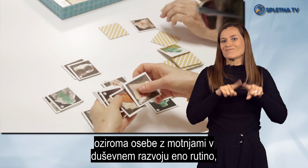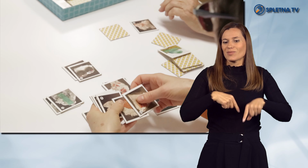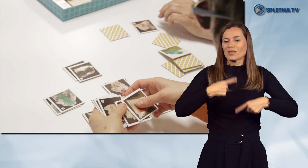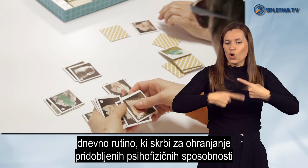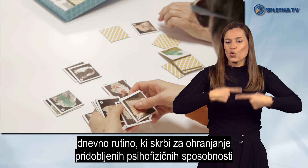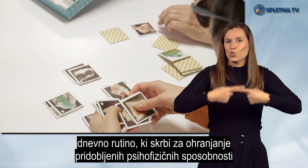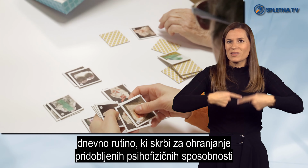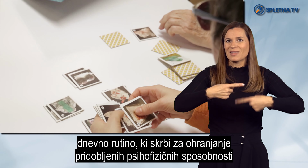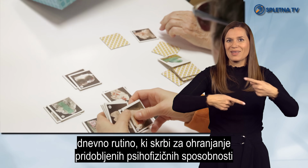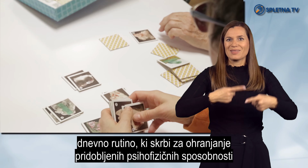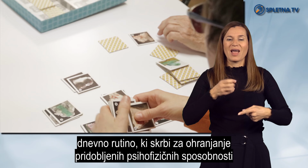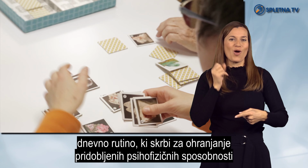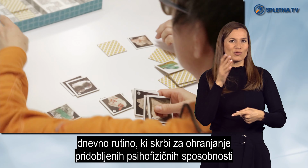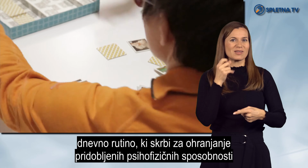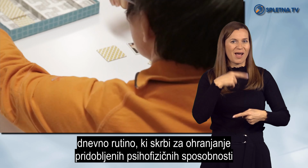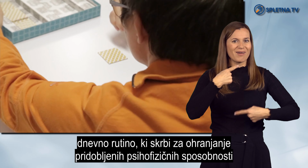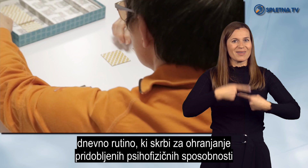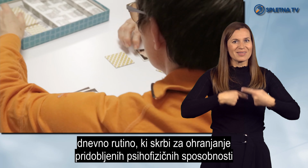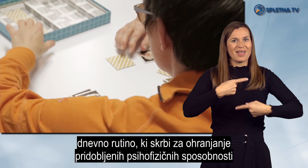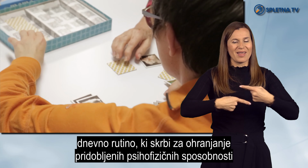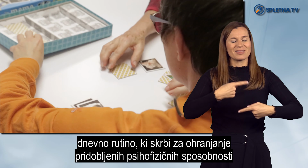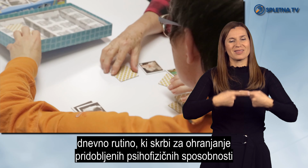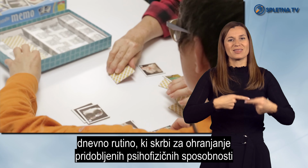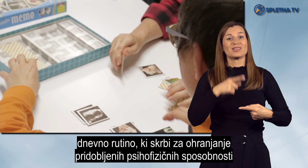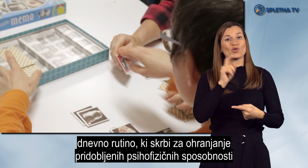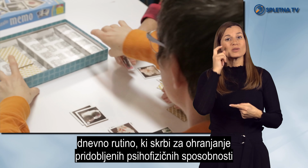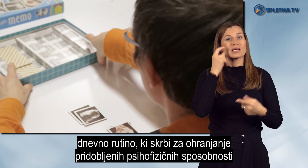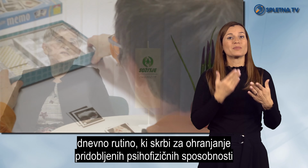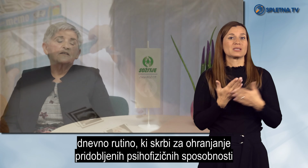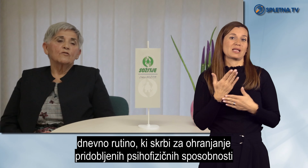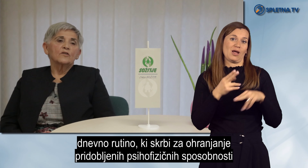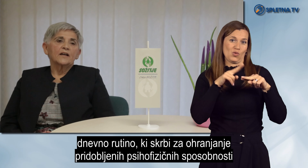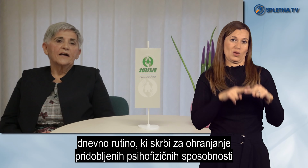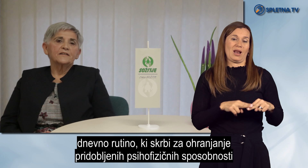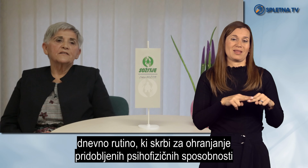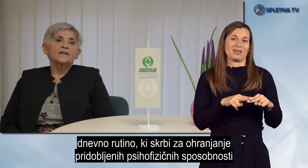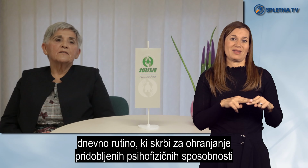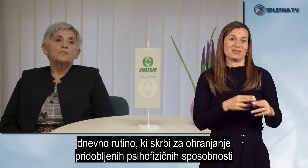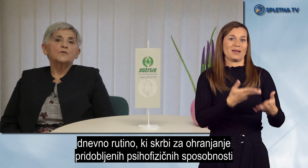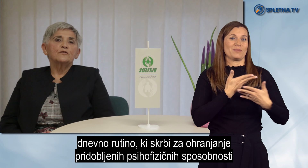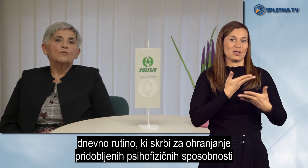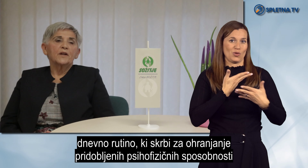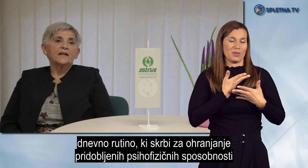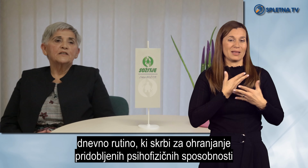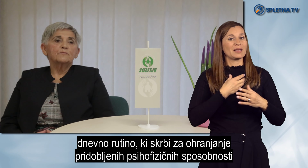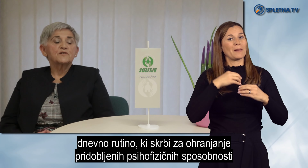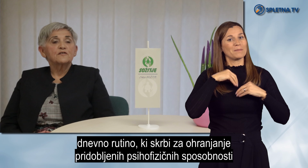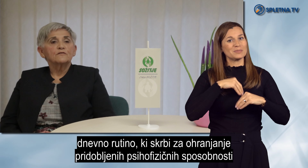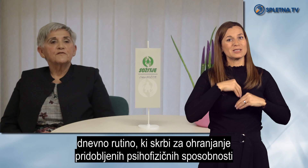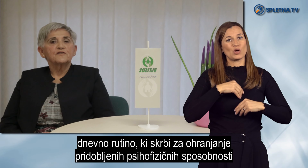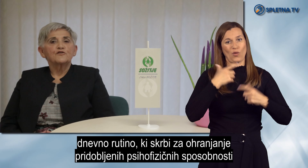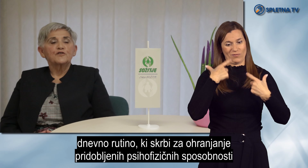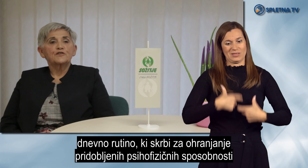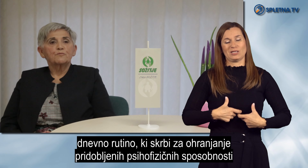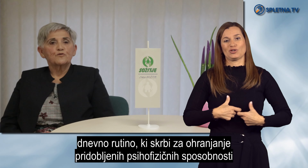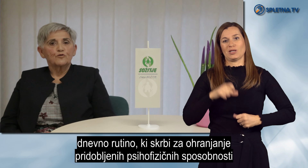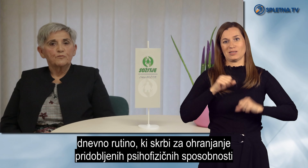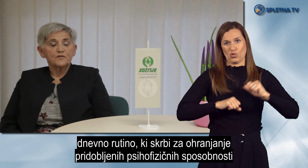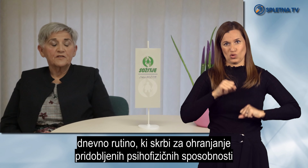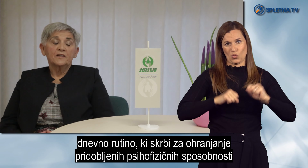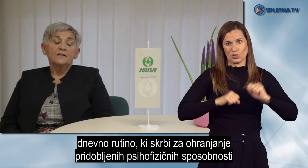rutino, dnevno rutino, ki skrbi za ohranjanje pridobljenih